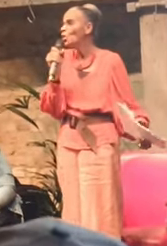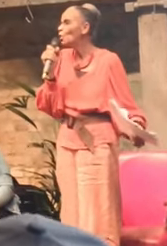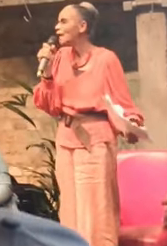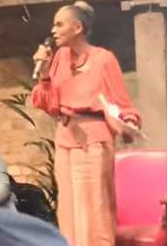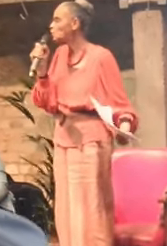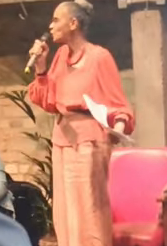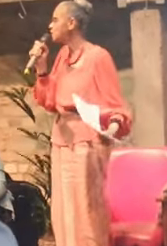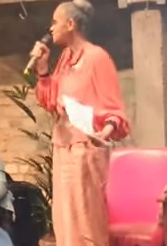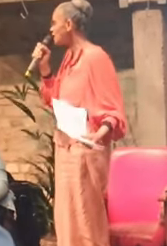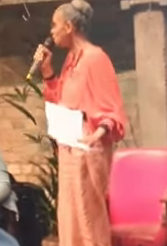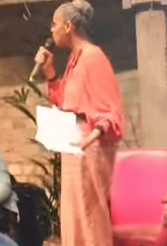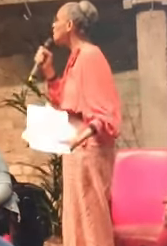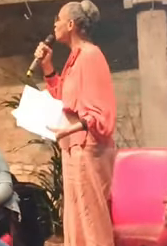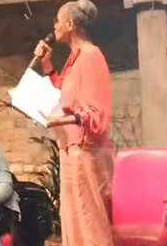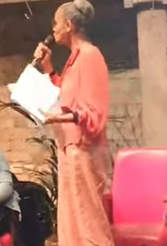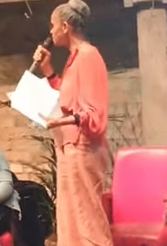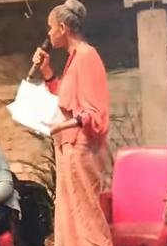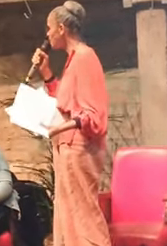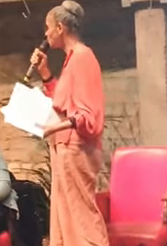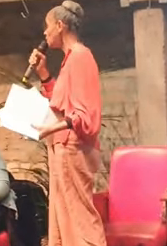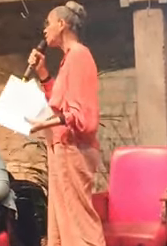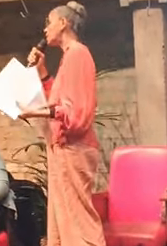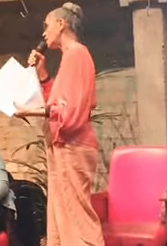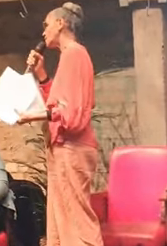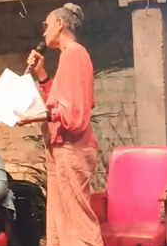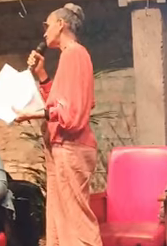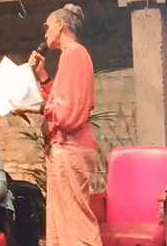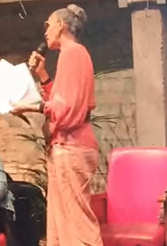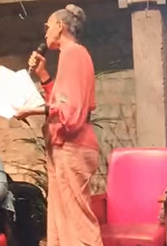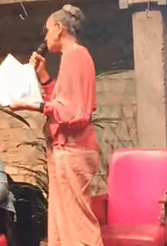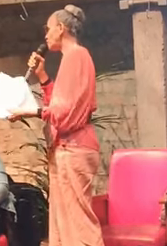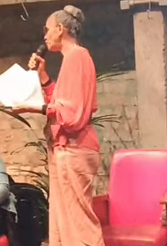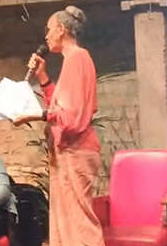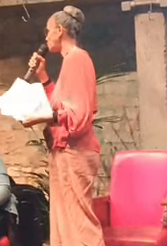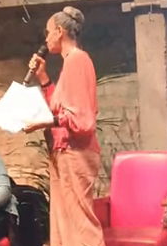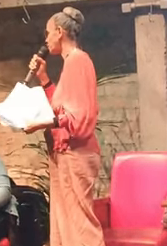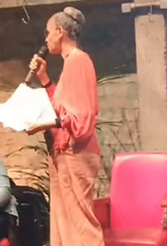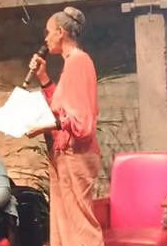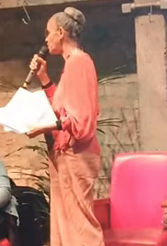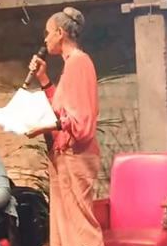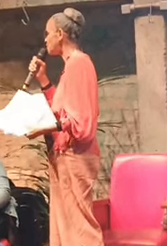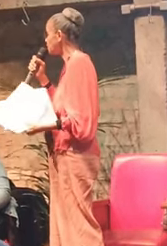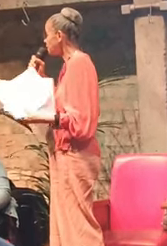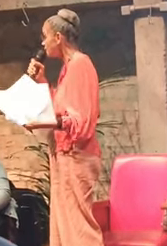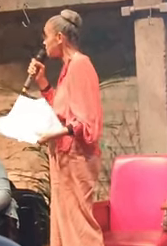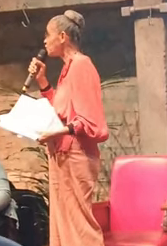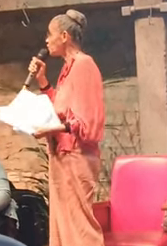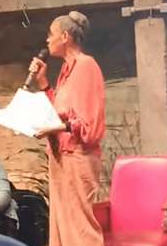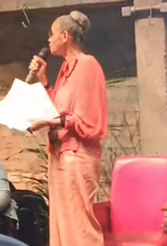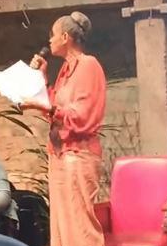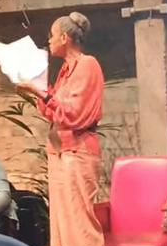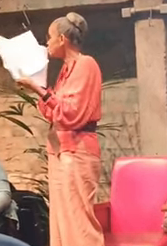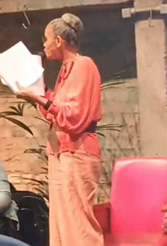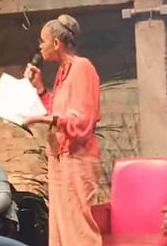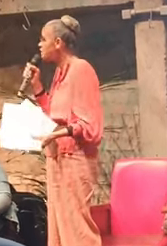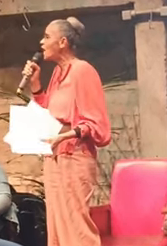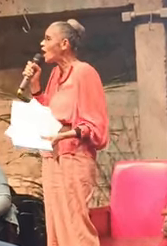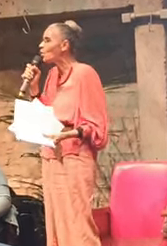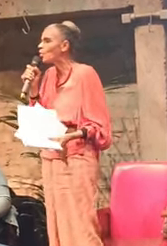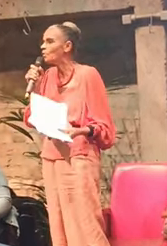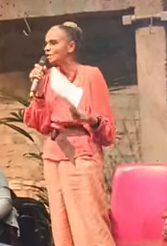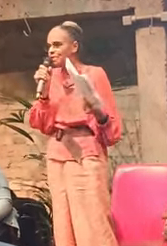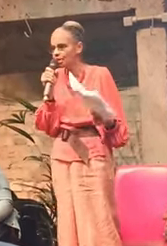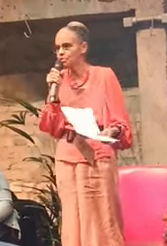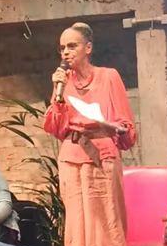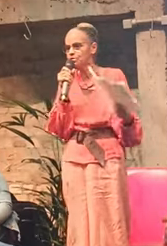bolos, o que é que eu estou dizendo? Eu estou dizendo que se vai ser de fato sustentável e resiliente, tem que ser do ponto de vista